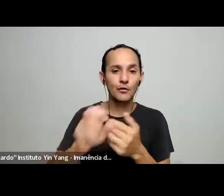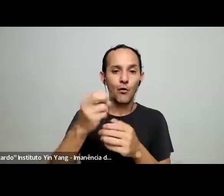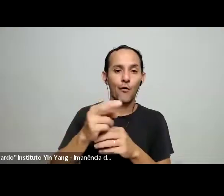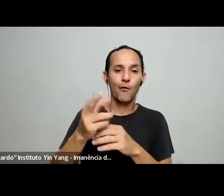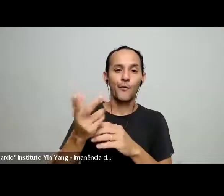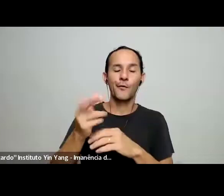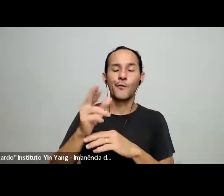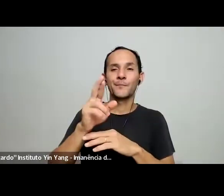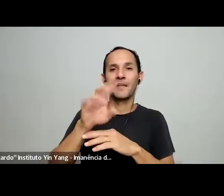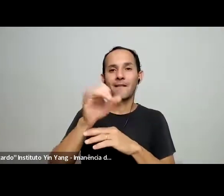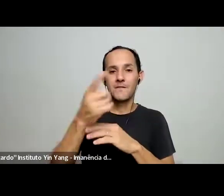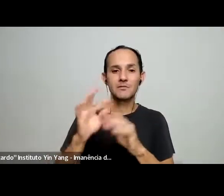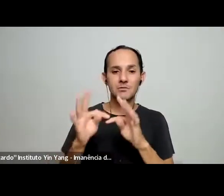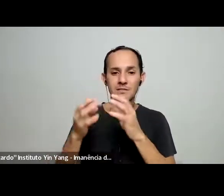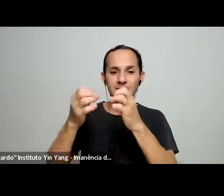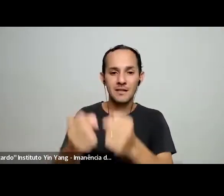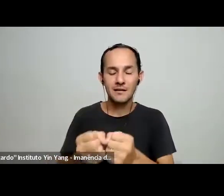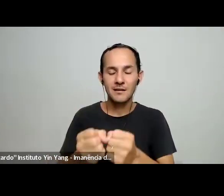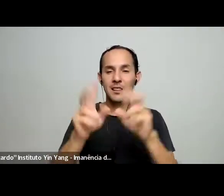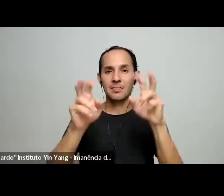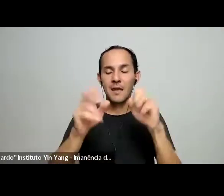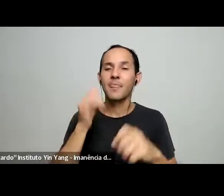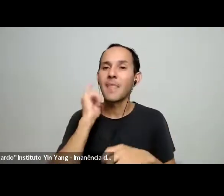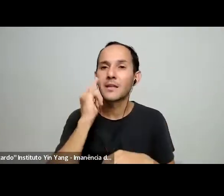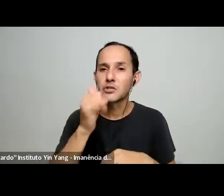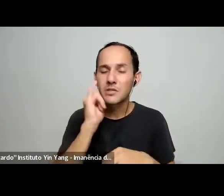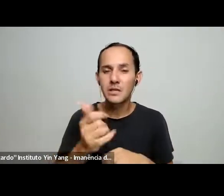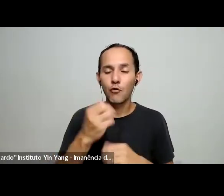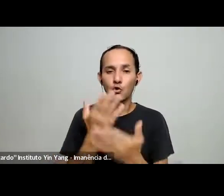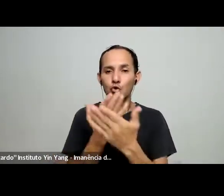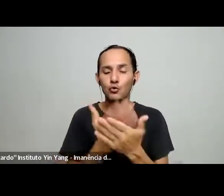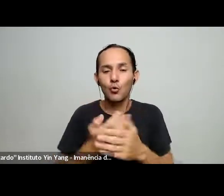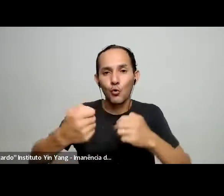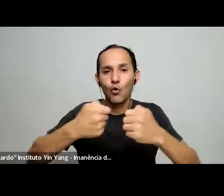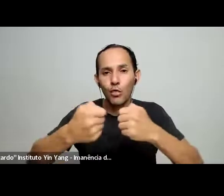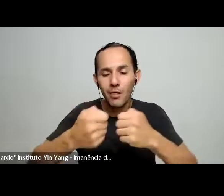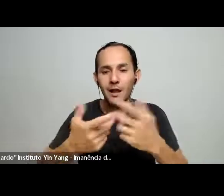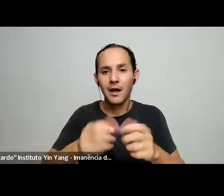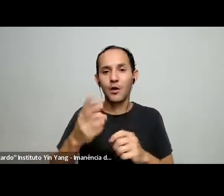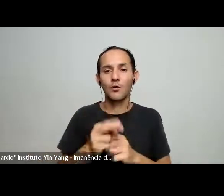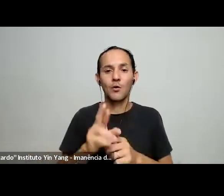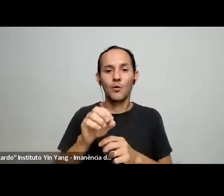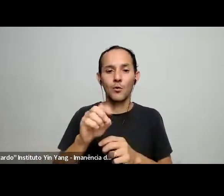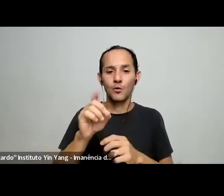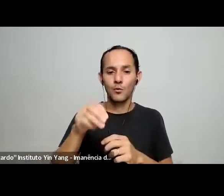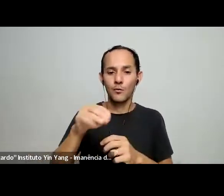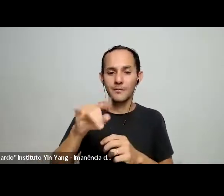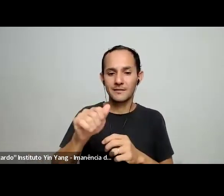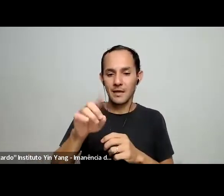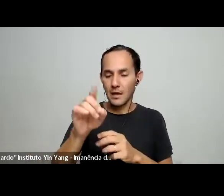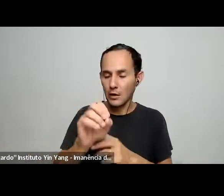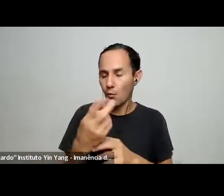de revisão sistemática, revisão narrativa, se é estudo controlado, randomizado, se não